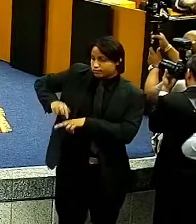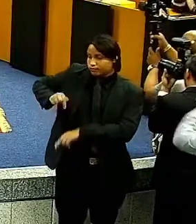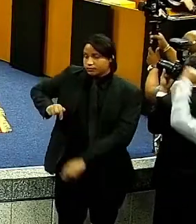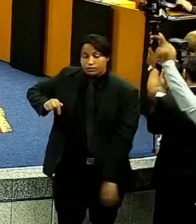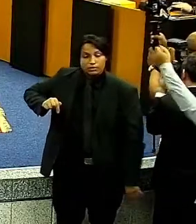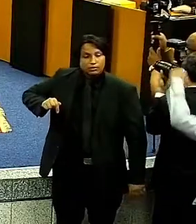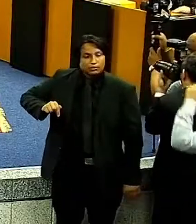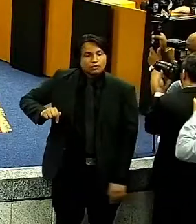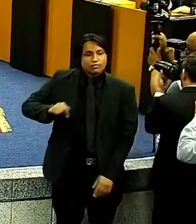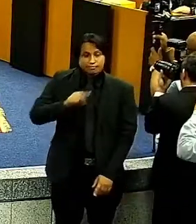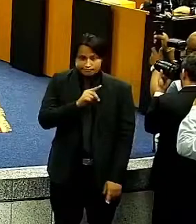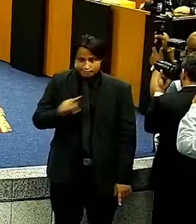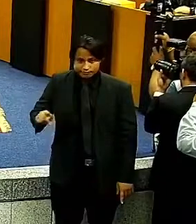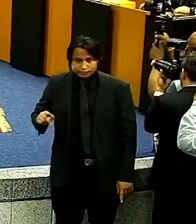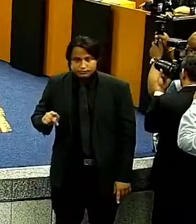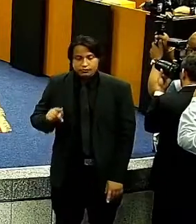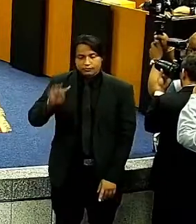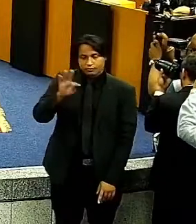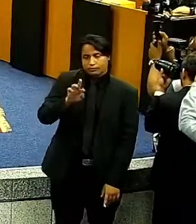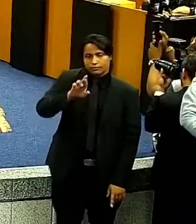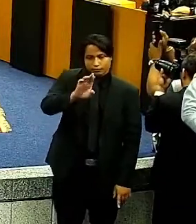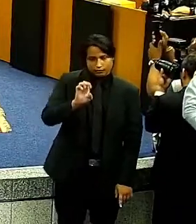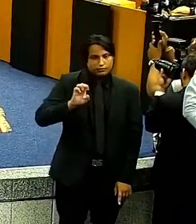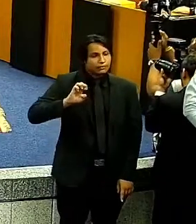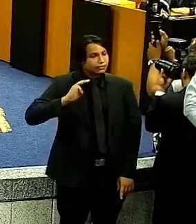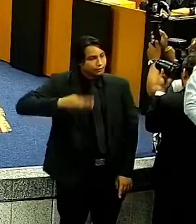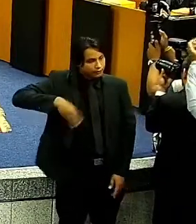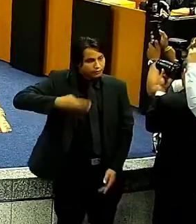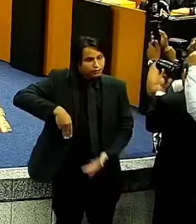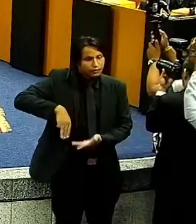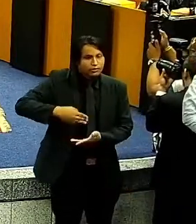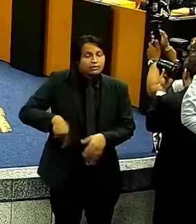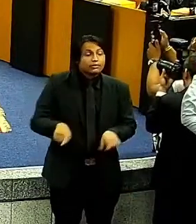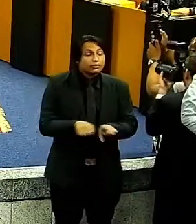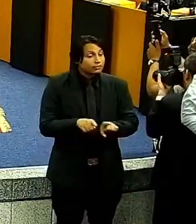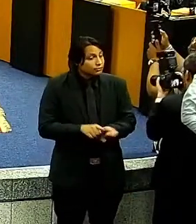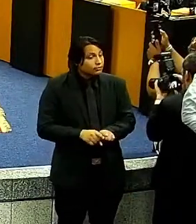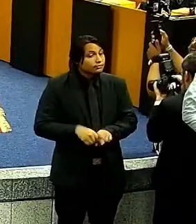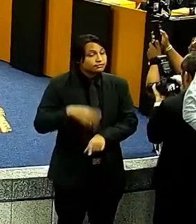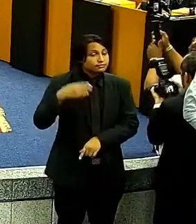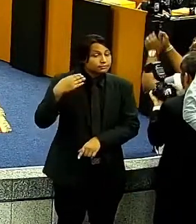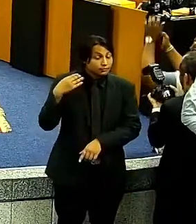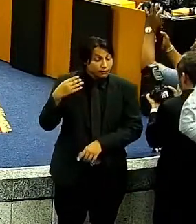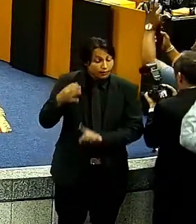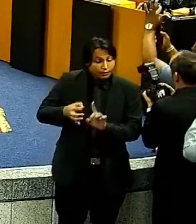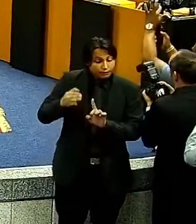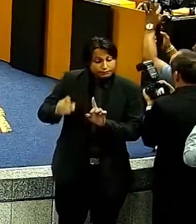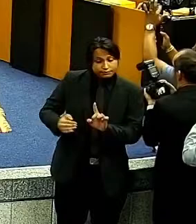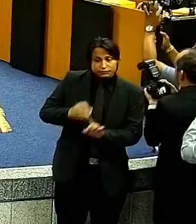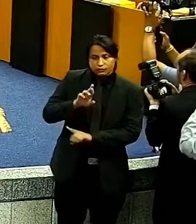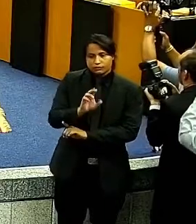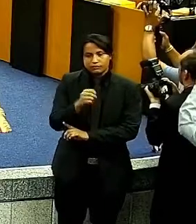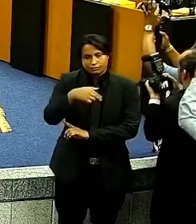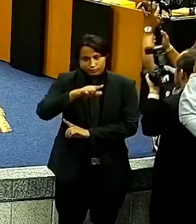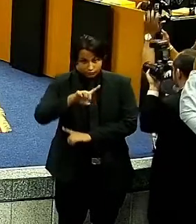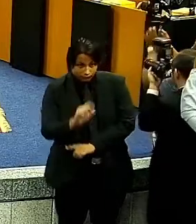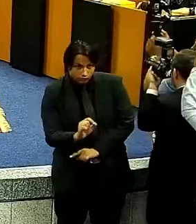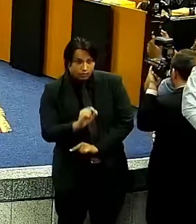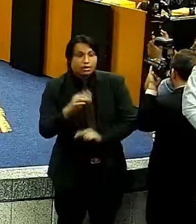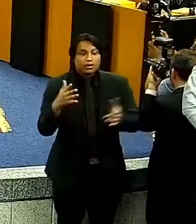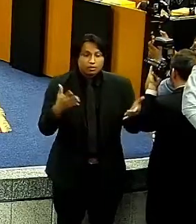Tribunal Regional Eleitoral do Maranhão e o desembargador Ronaldo Marciel toma assento como corregedor em